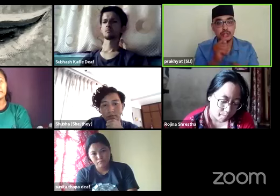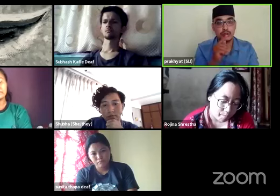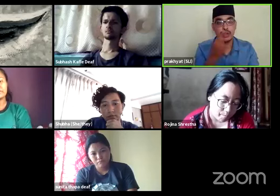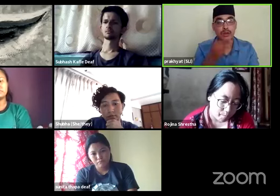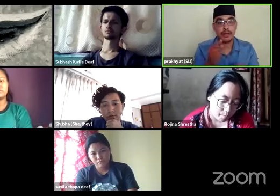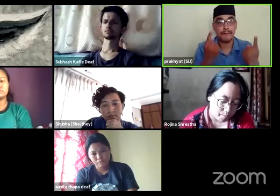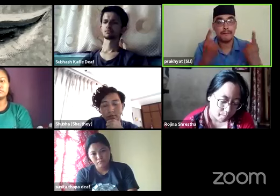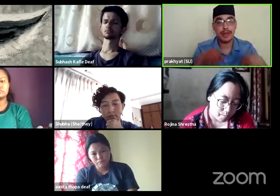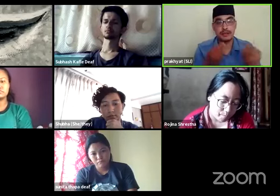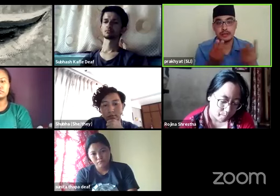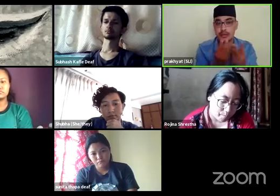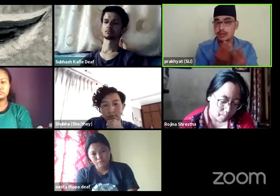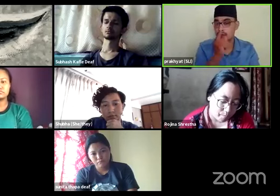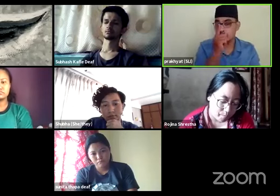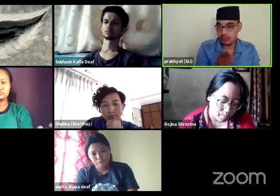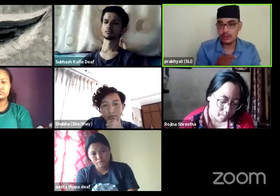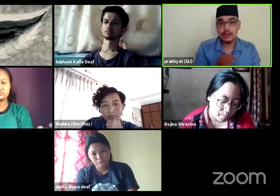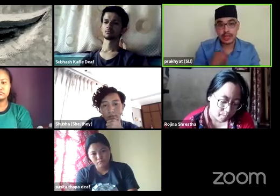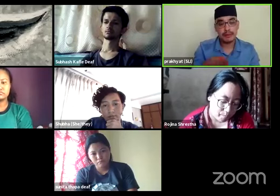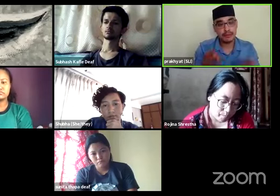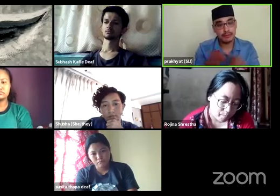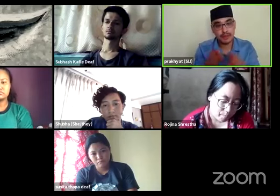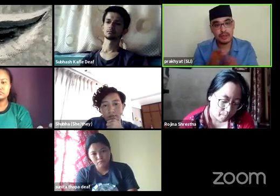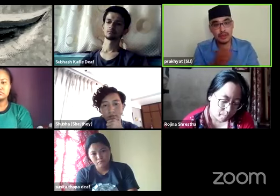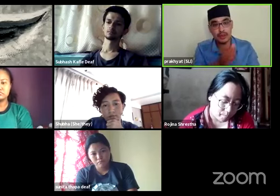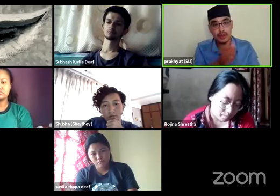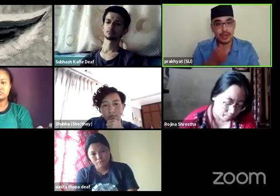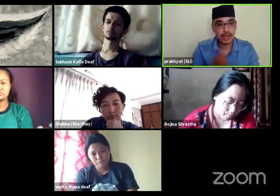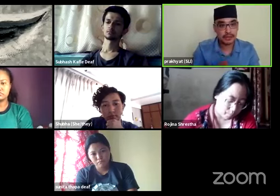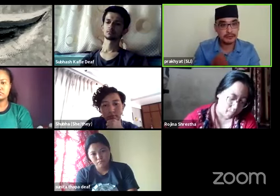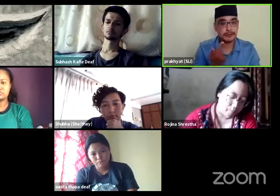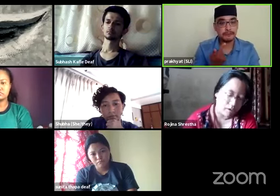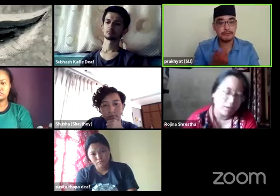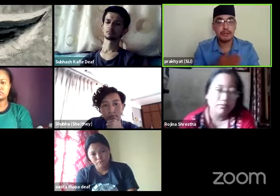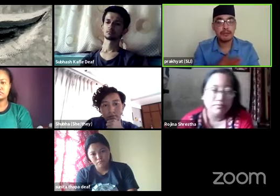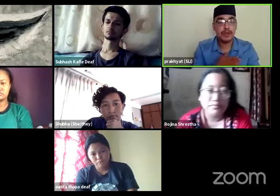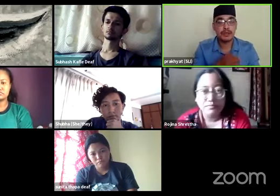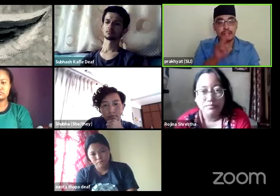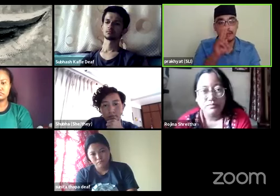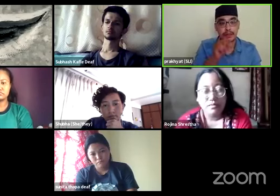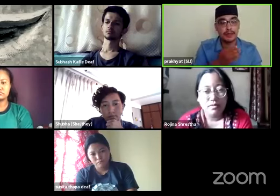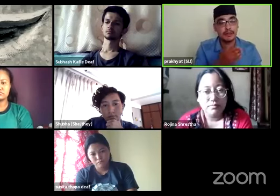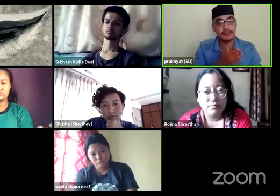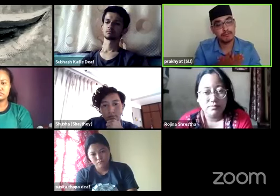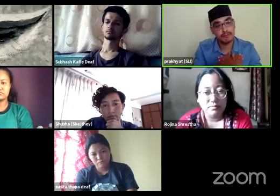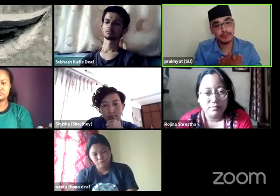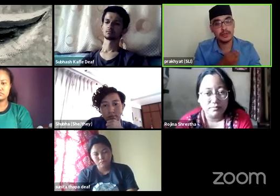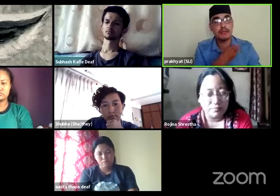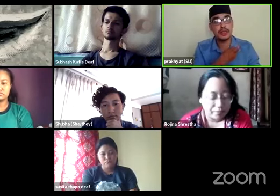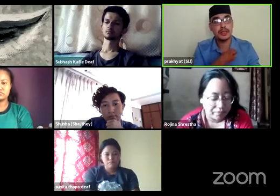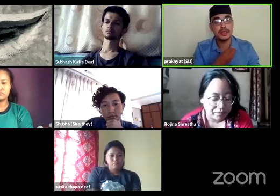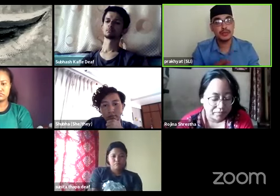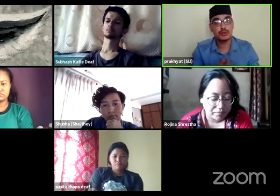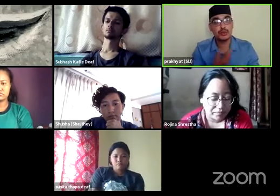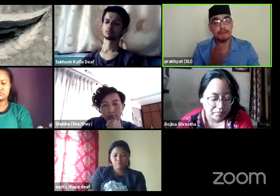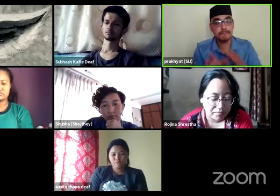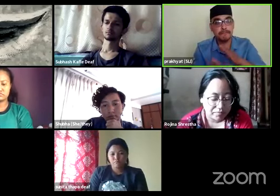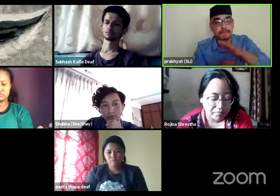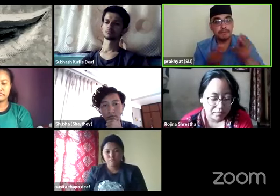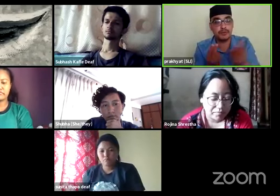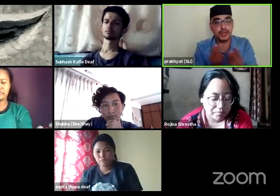नाताले र हामीले पनि कहिलेकाहीँ अरूको आफ्नै प्रियजनको आफ्नै आत्मीय मान्छेको चाहिँ खुसीको चोर भएका हुनसक्छौँ होइन,